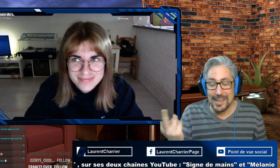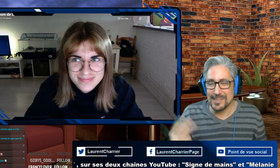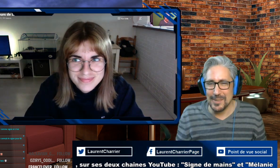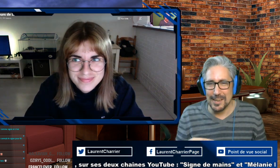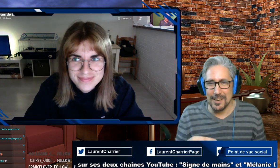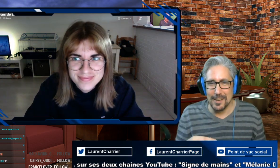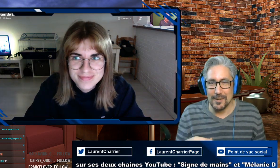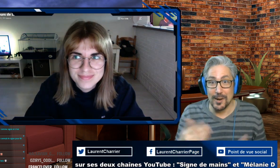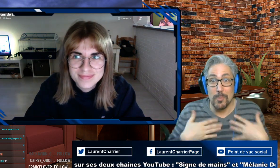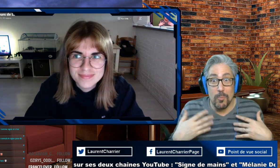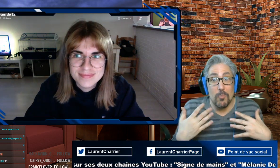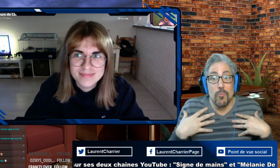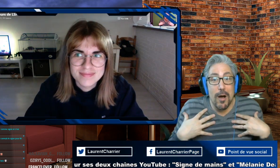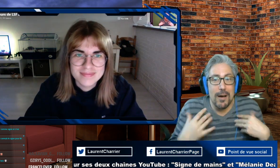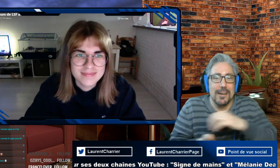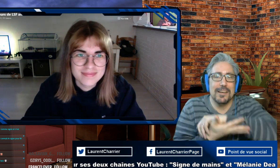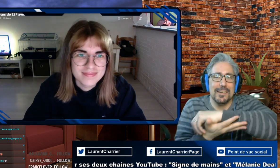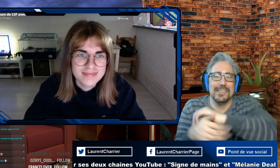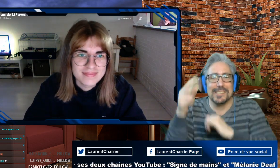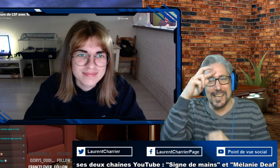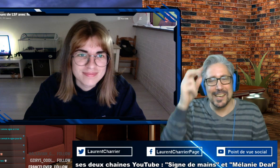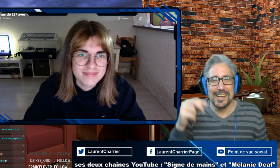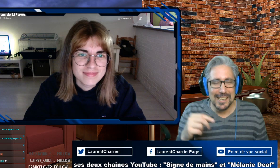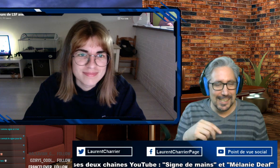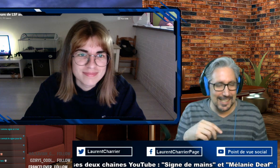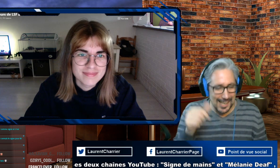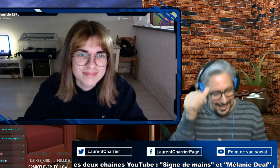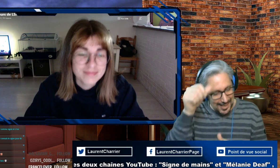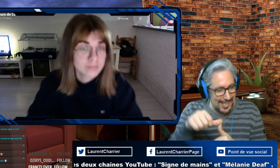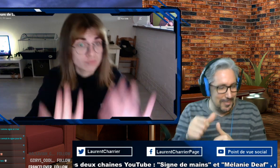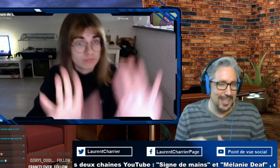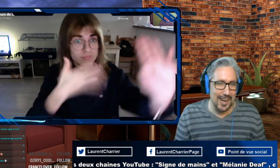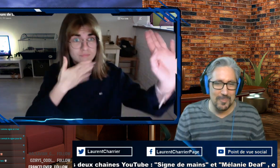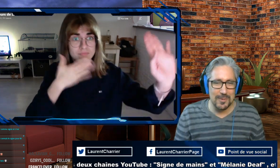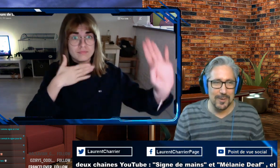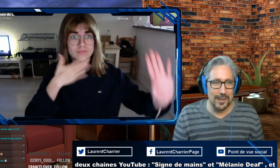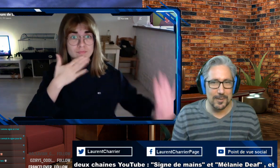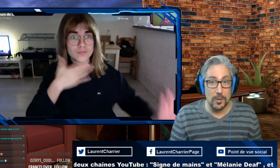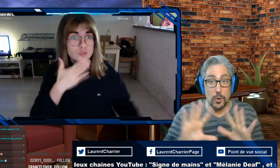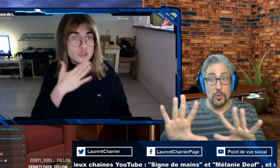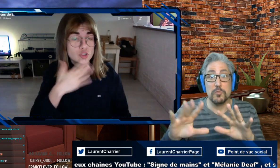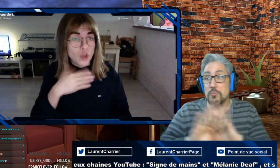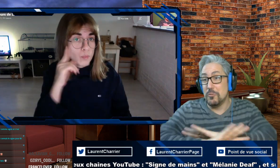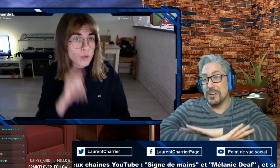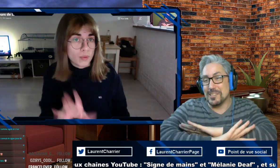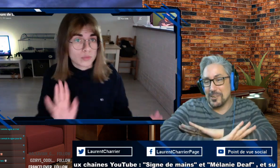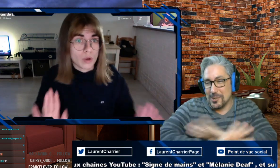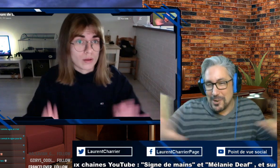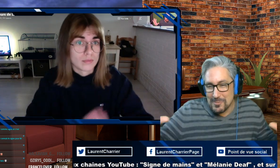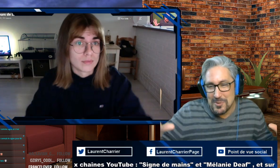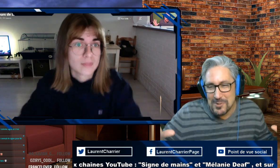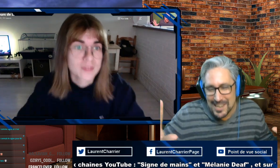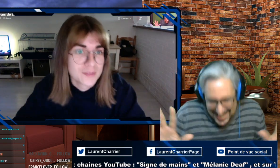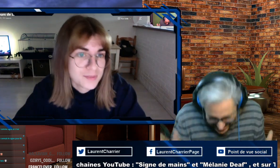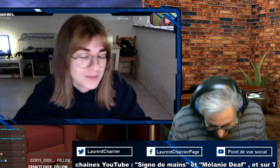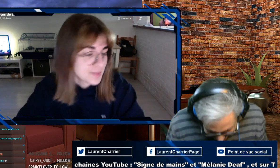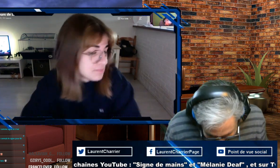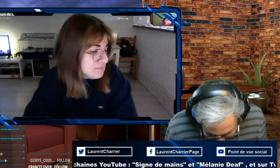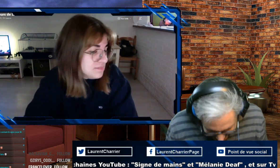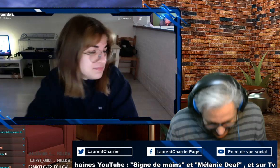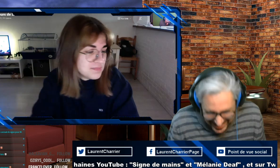C'est bête, mais voilà, moi, ça m'aide à rappeler. Voilà. Vous, Tant vous mieux faites pour toi. comme vous